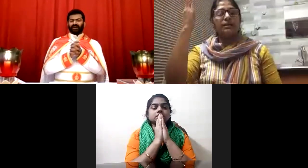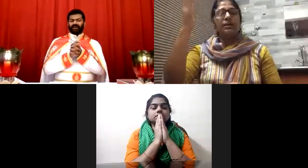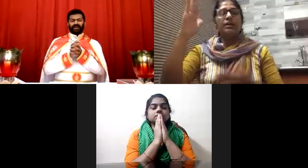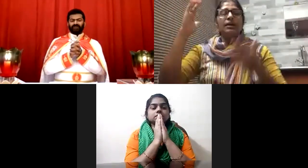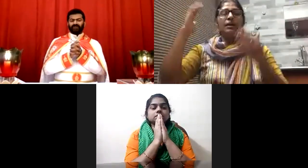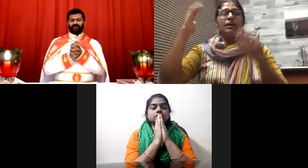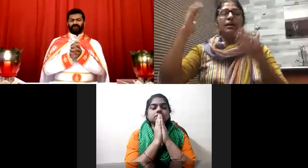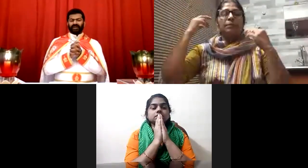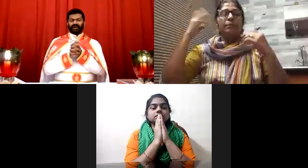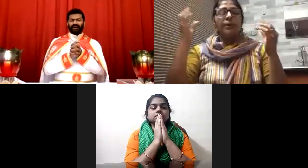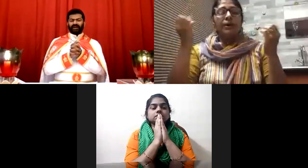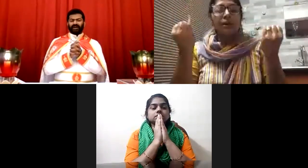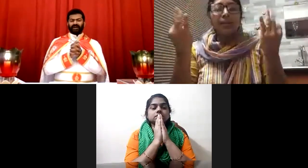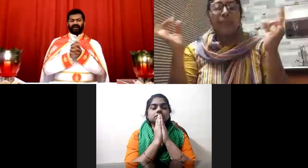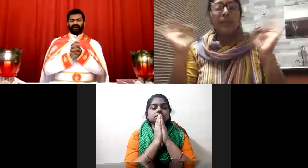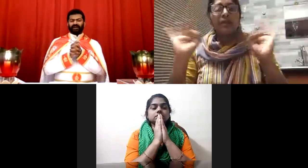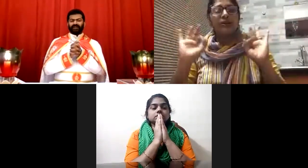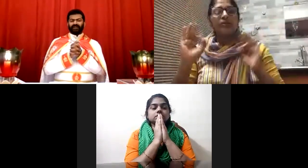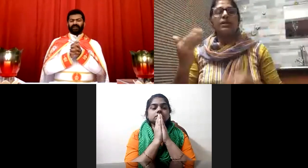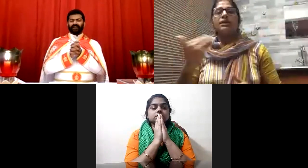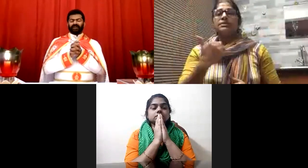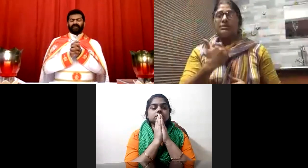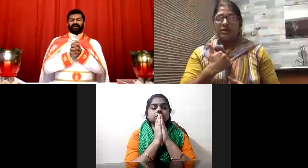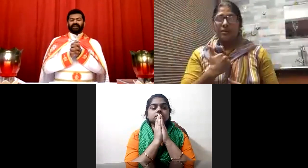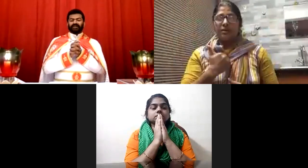മഹിമയ്ക്കളവിൽ അറിവു ഞാൻ.